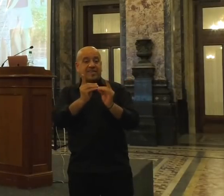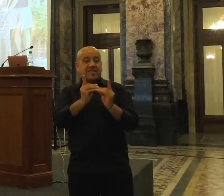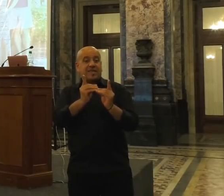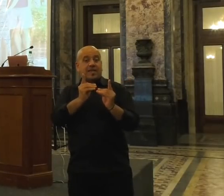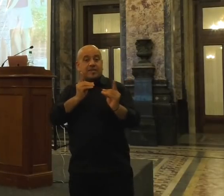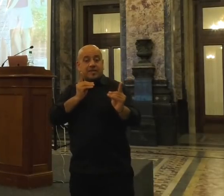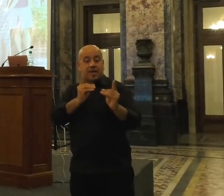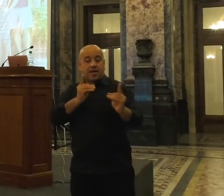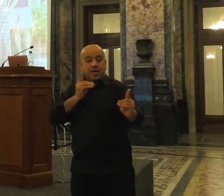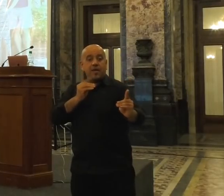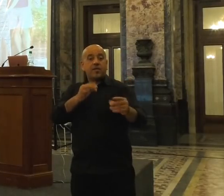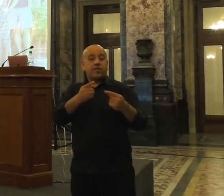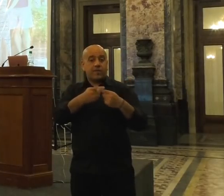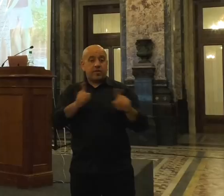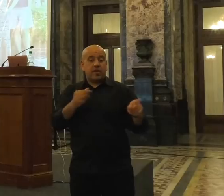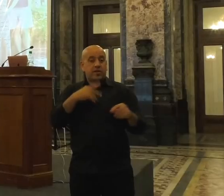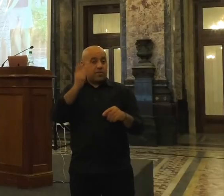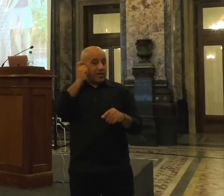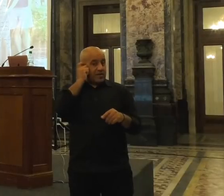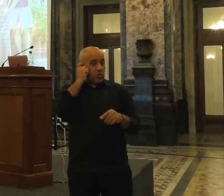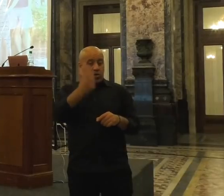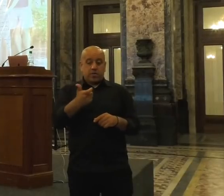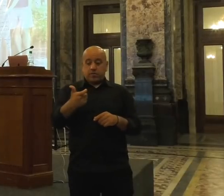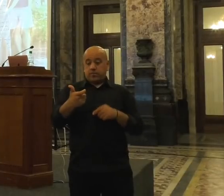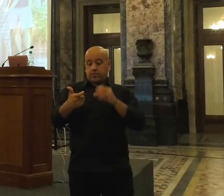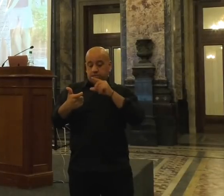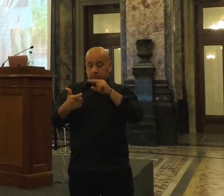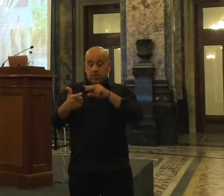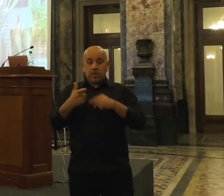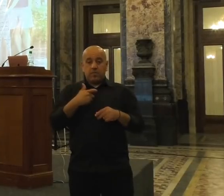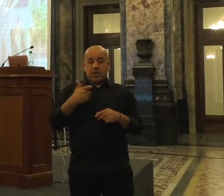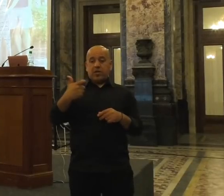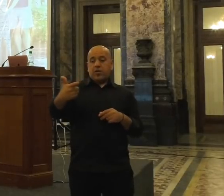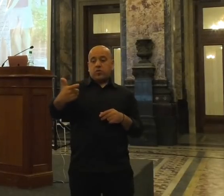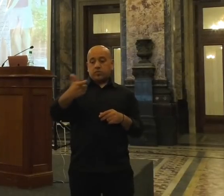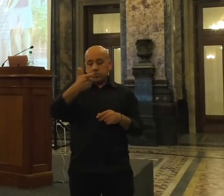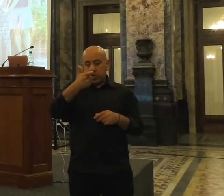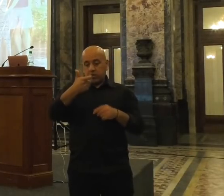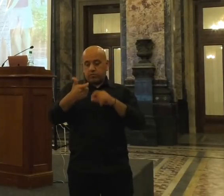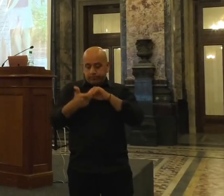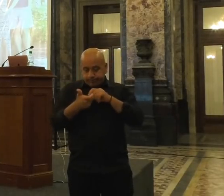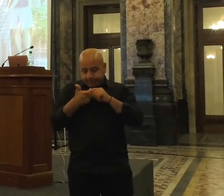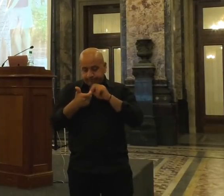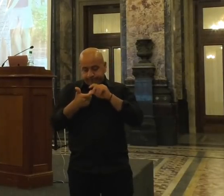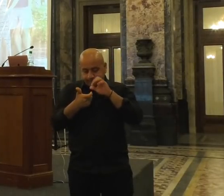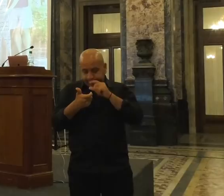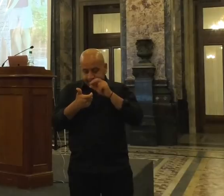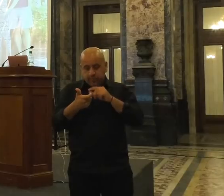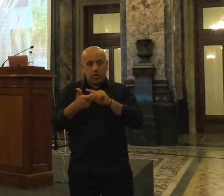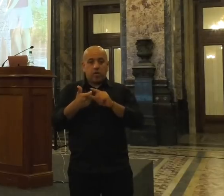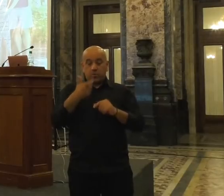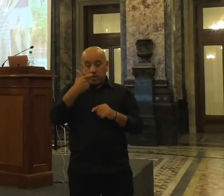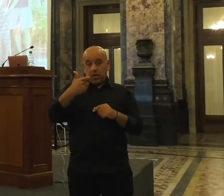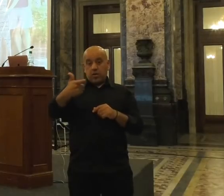Y cuando dejamos de estar con el telefonito, mirar lo más lejos que podamos. Porque entonces cambian